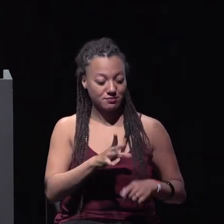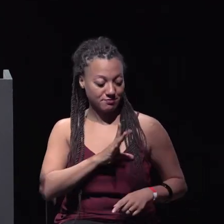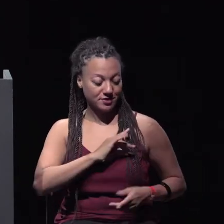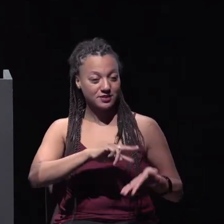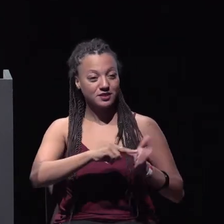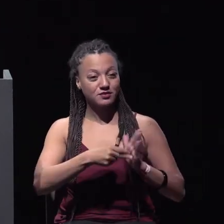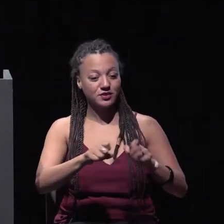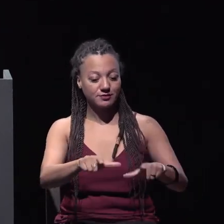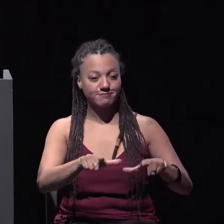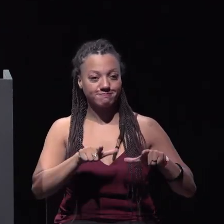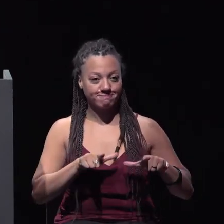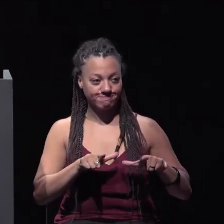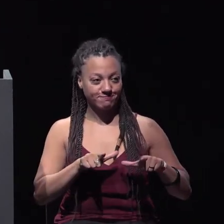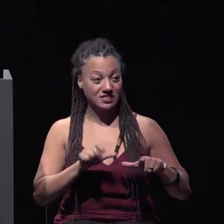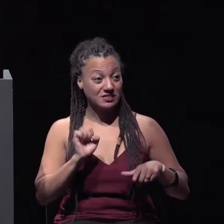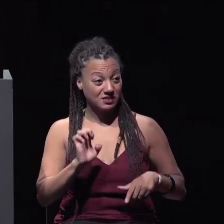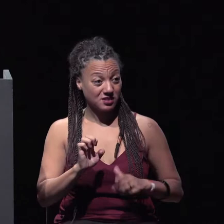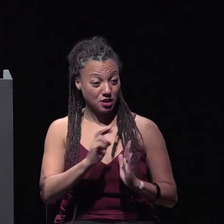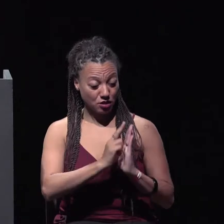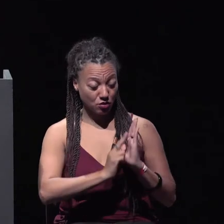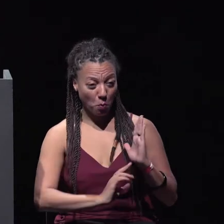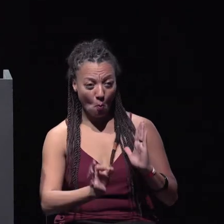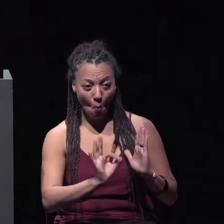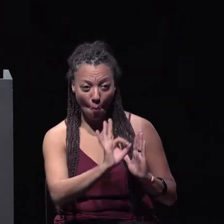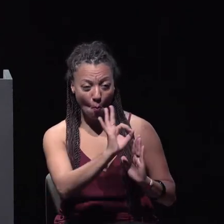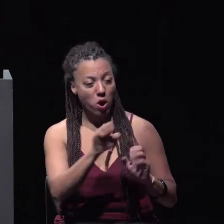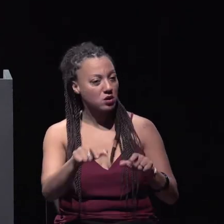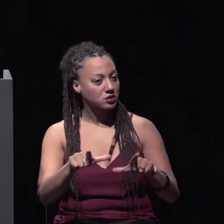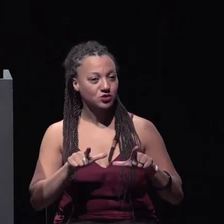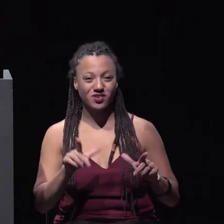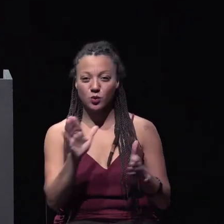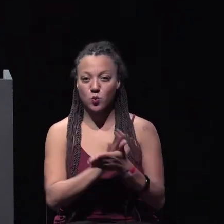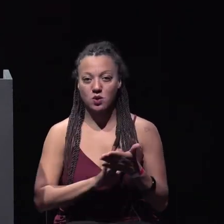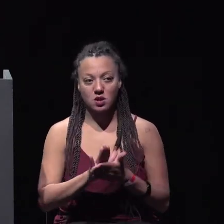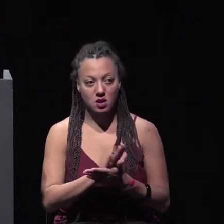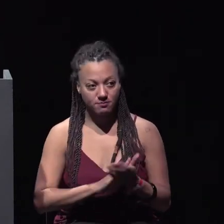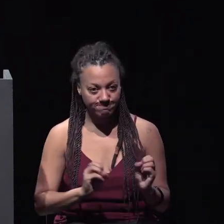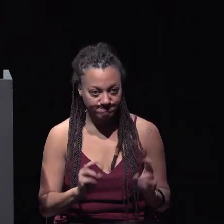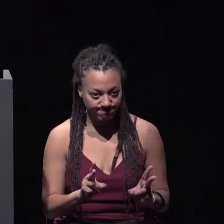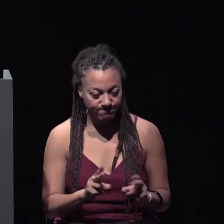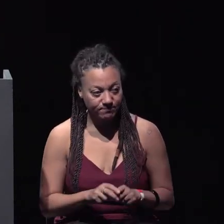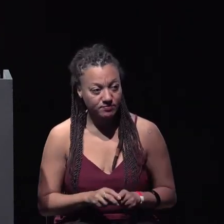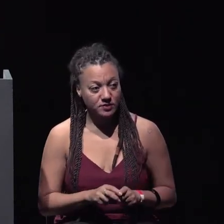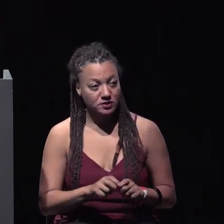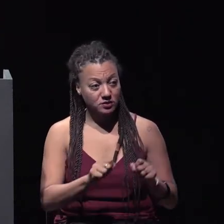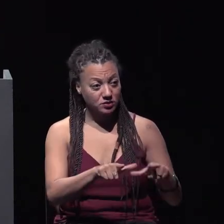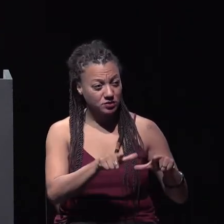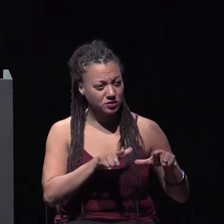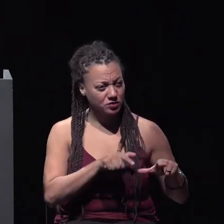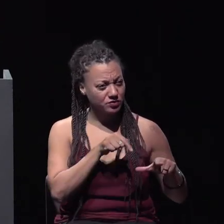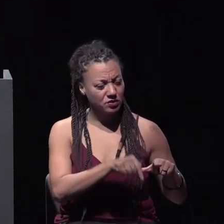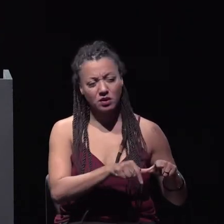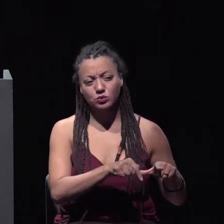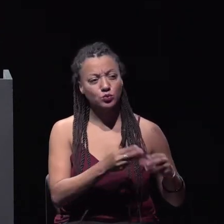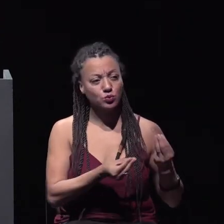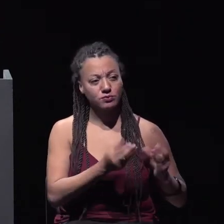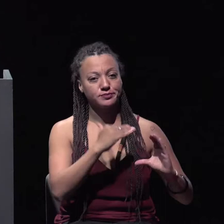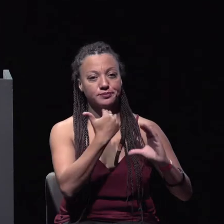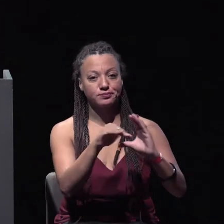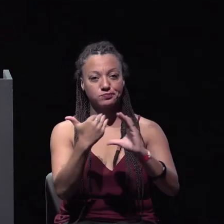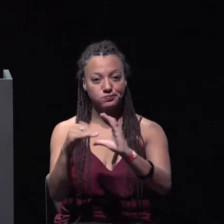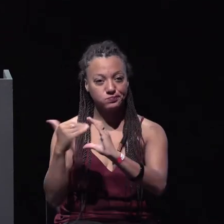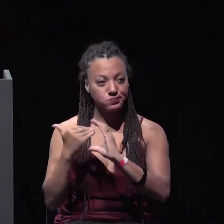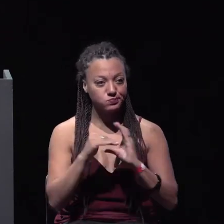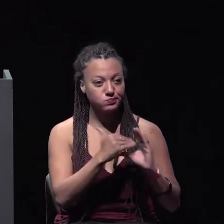quem não tem este aqui nessa lista não recebe em hipótese alguma esse certificado tá bom os certificados encontra a gente manda exclusivamente por e mail